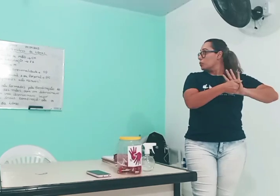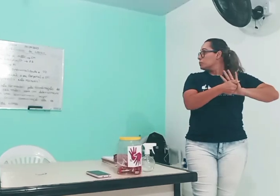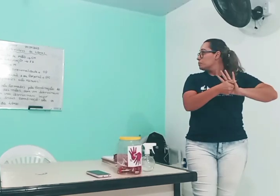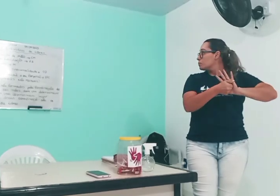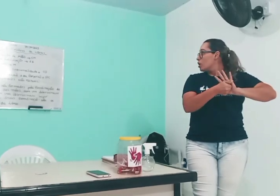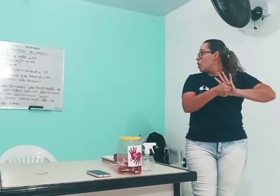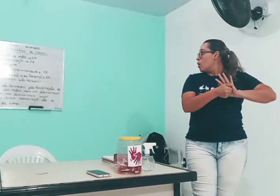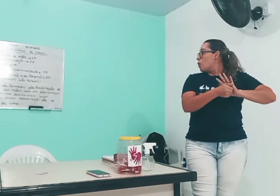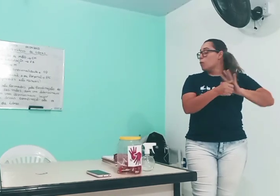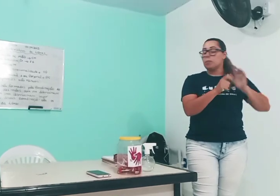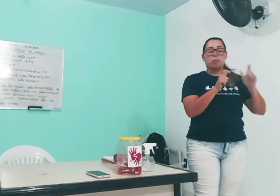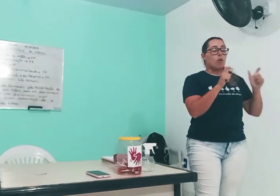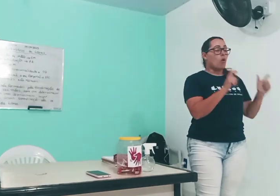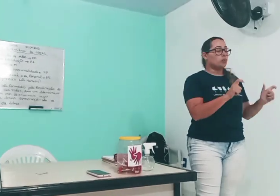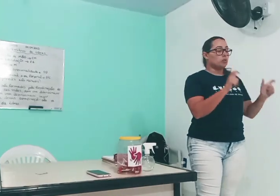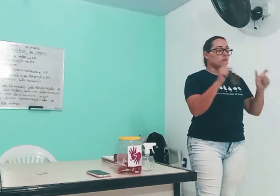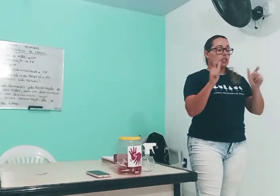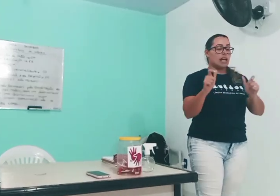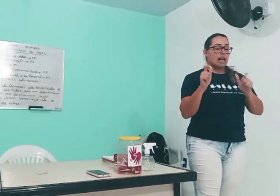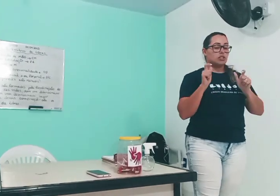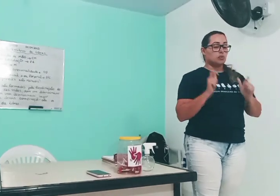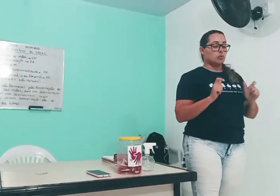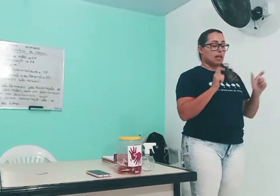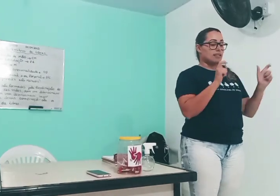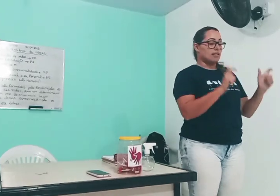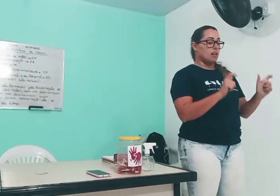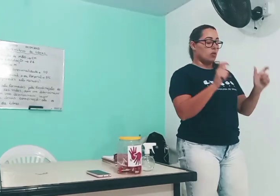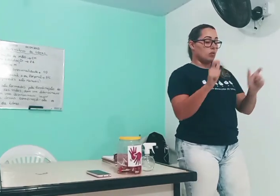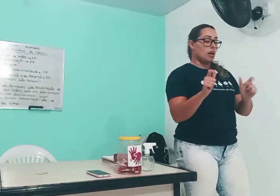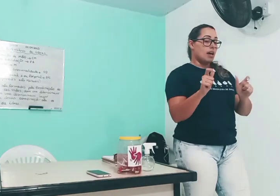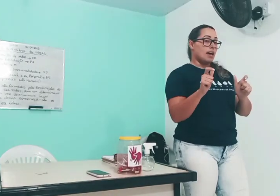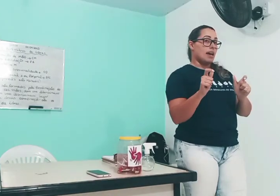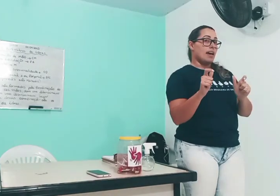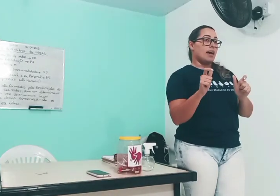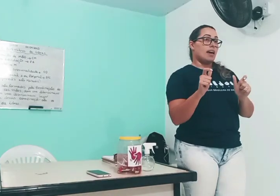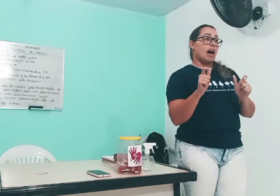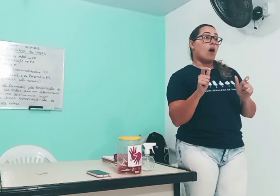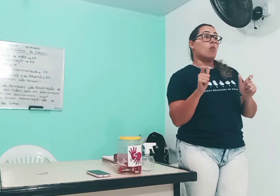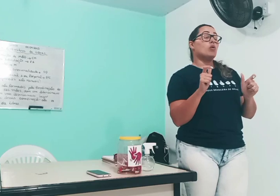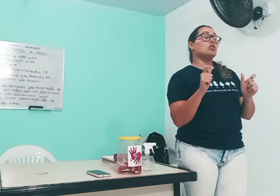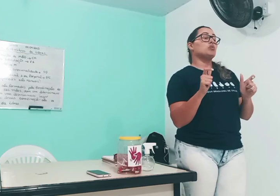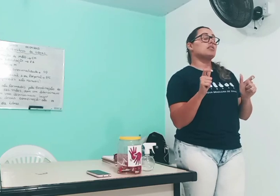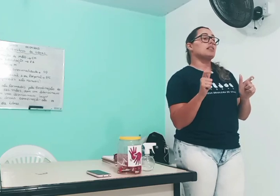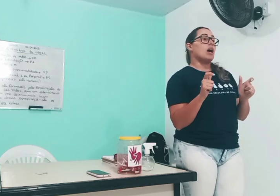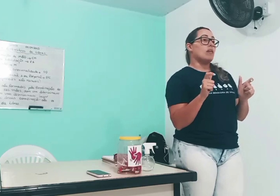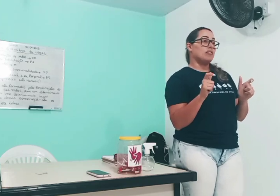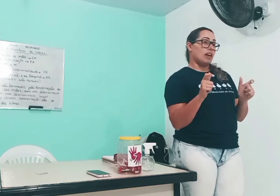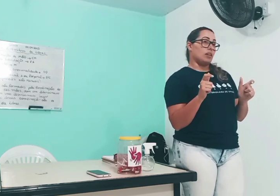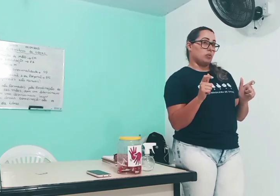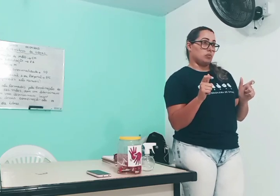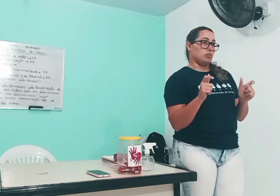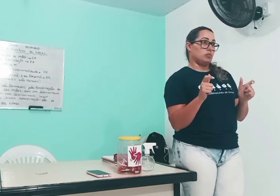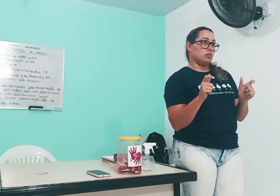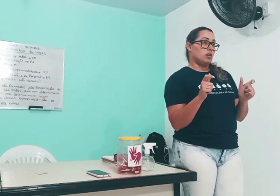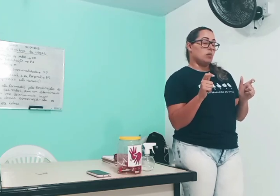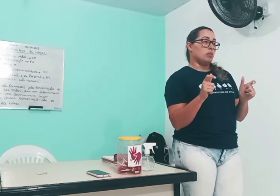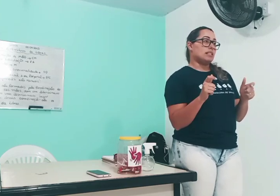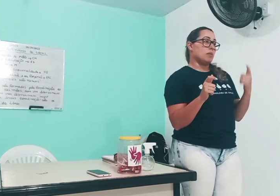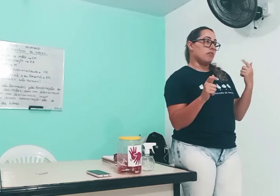mão, o ponto de articulação é aonde o sinal é feito. Por exemplo, eu falei